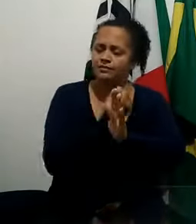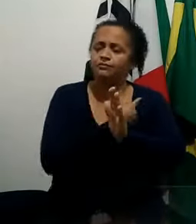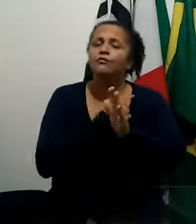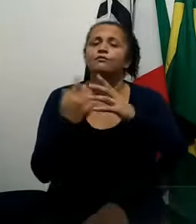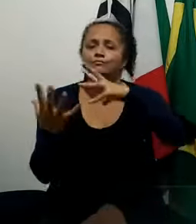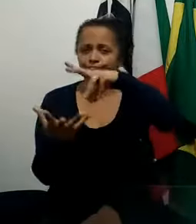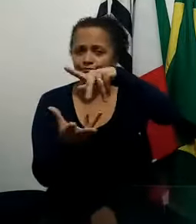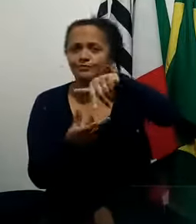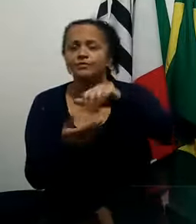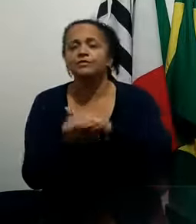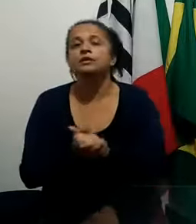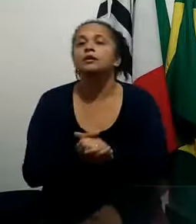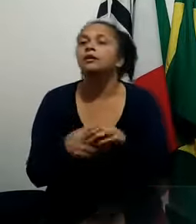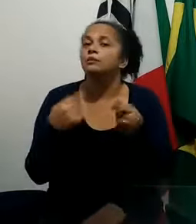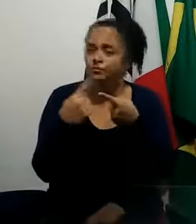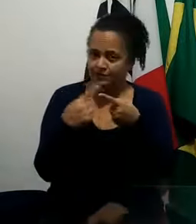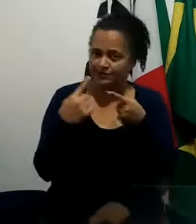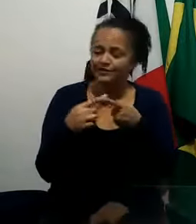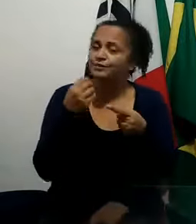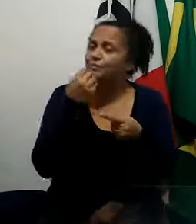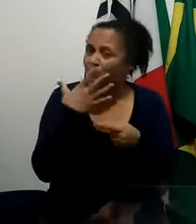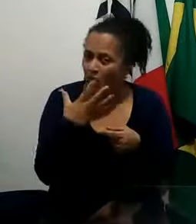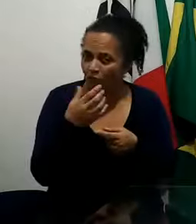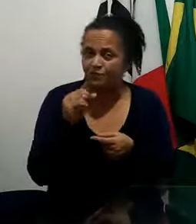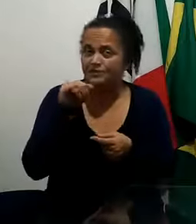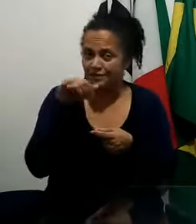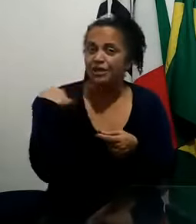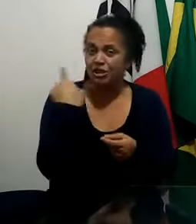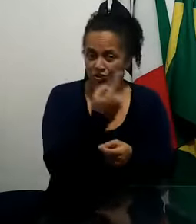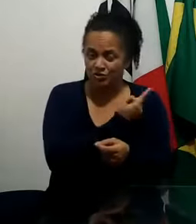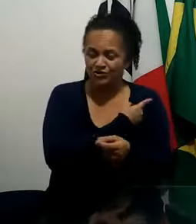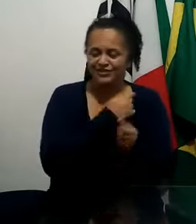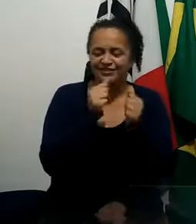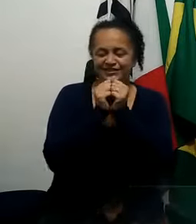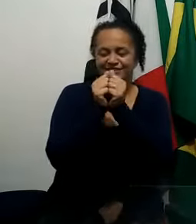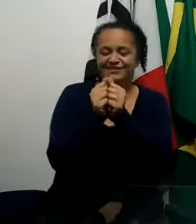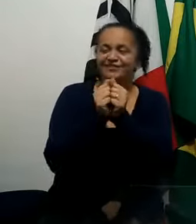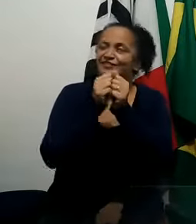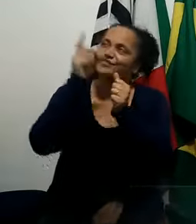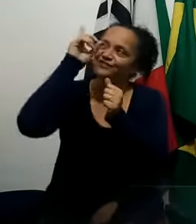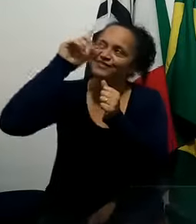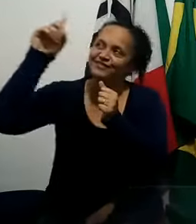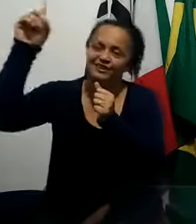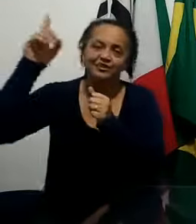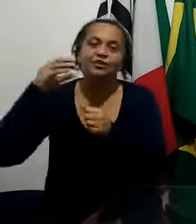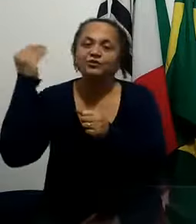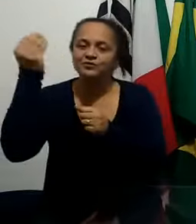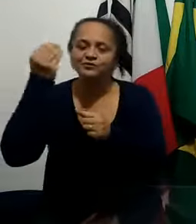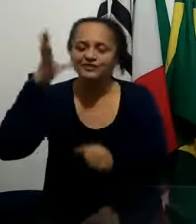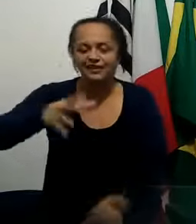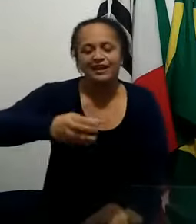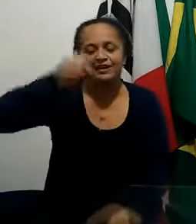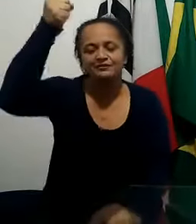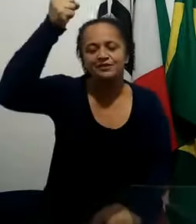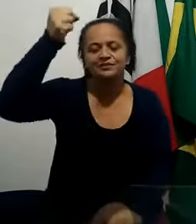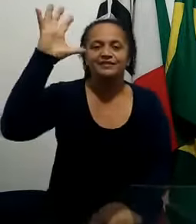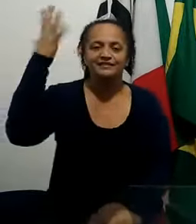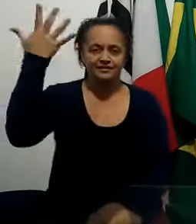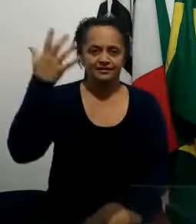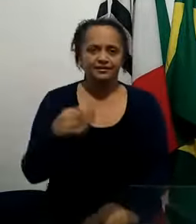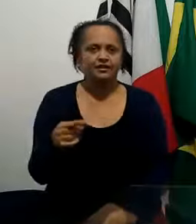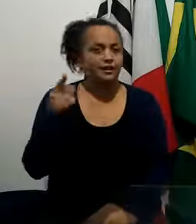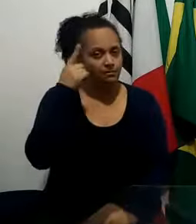meus irmãos, vai valer a pena naquele grande dia do arrebatamento. Olha o que Deus vai livrar a igreja,